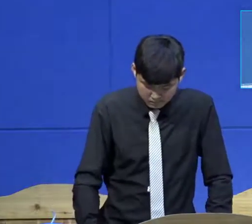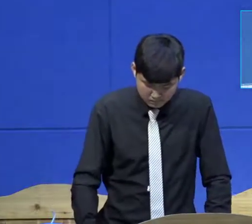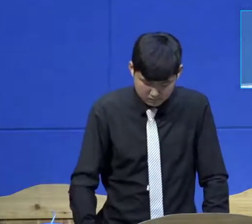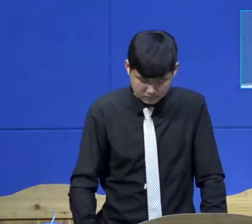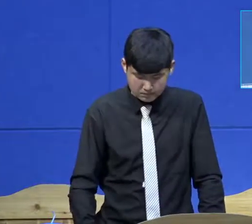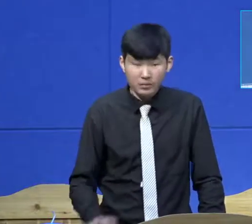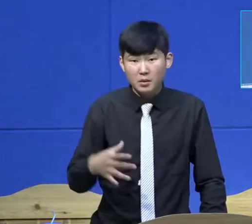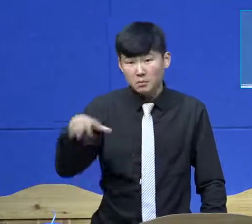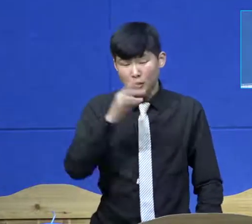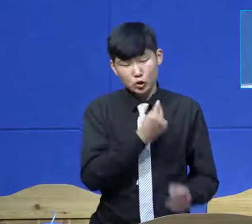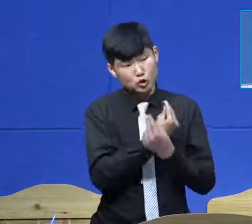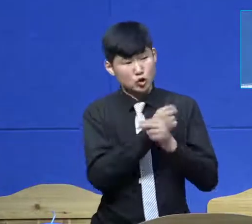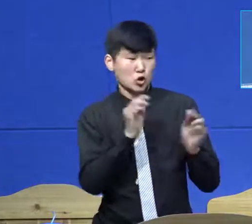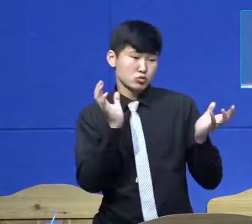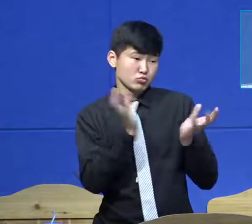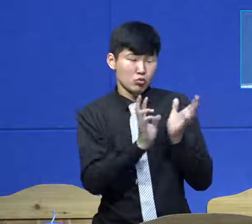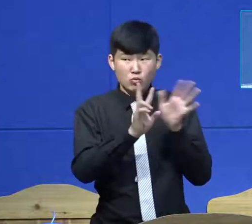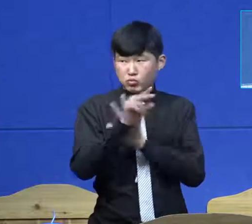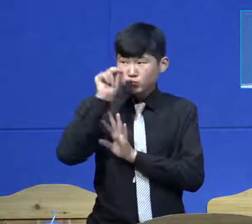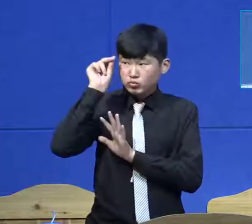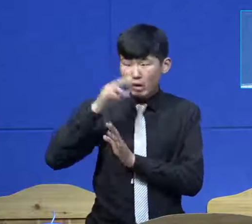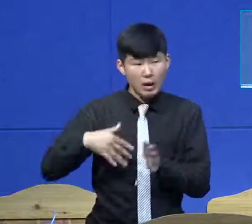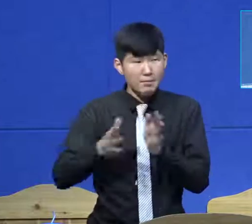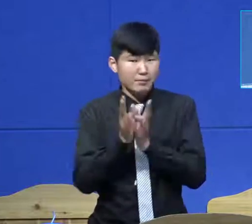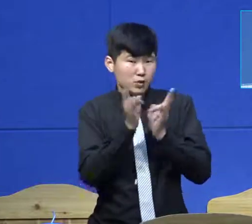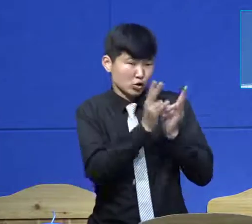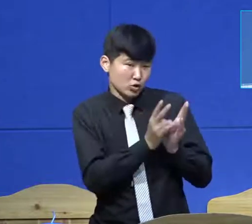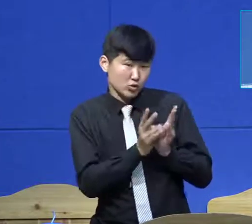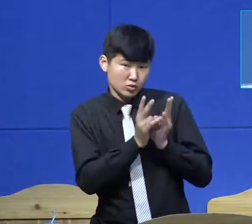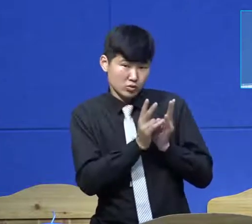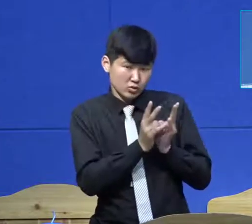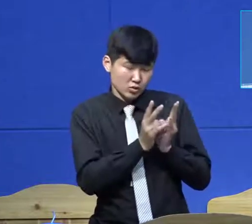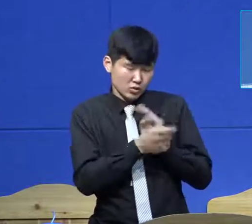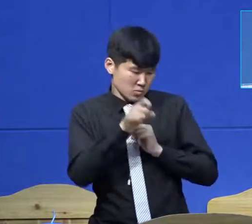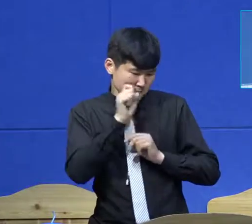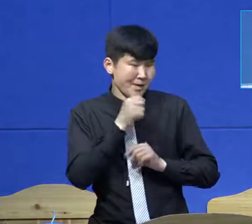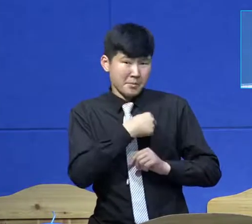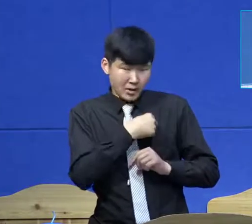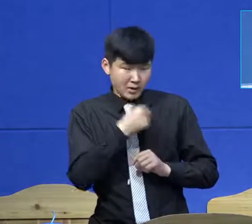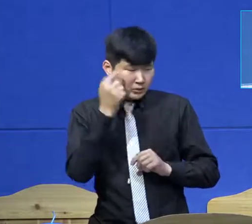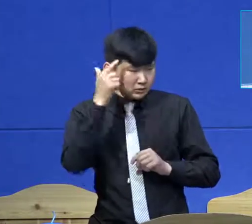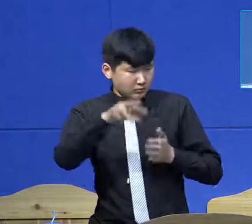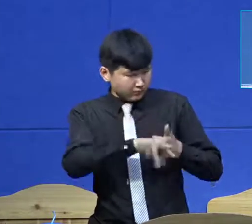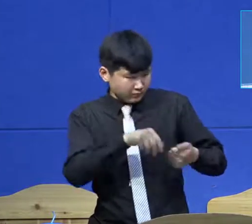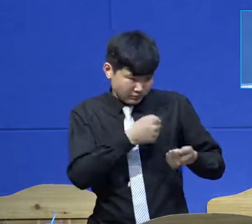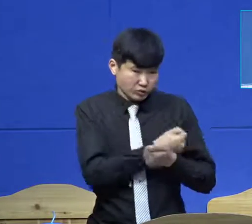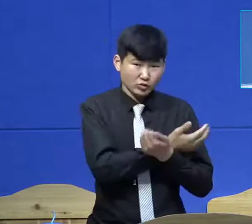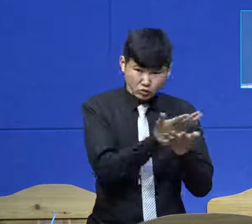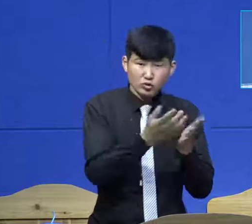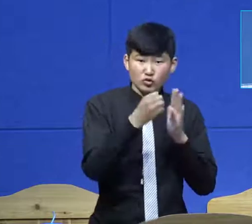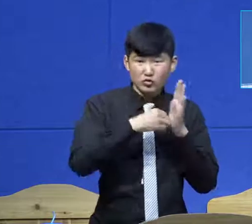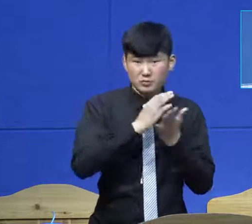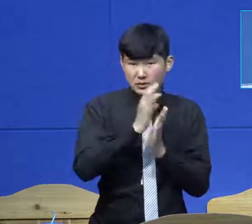Бид нэр чөлөөтэй цуглаад үгнээ суралцж нөхөрлөж уулын хүссэн хэмжээгээрээ сайн мэдээ тарах ёстой